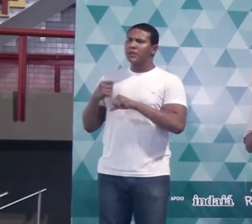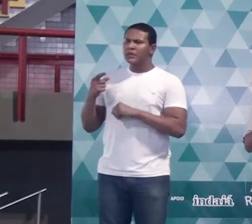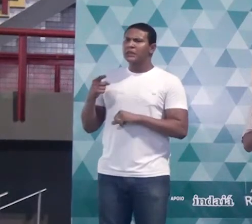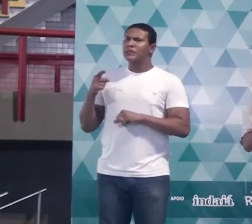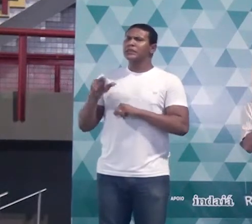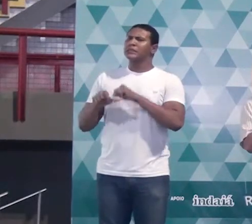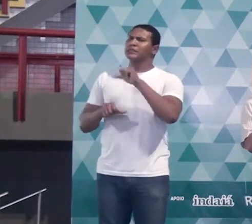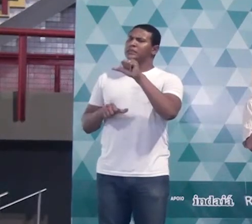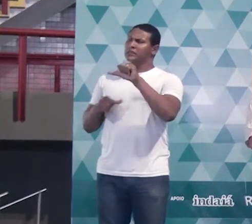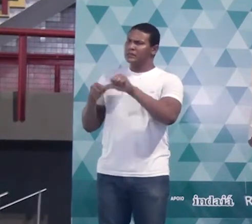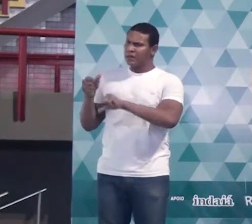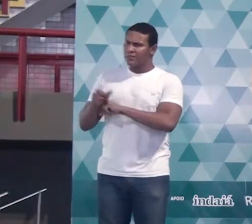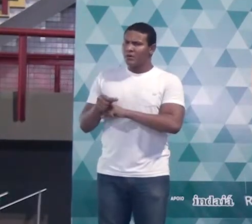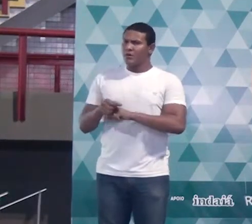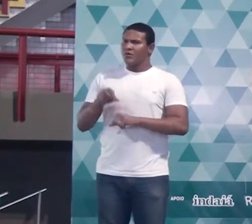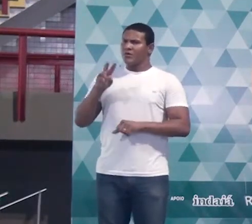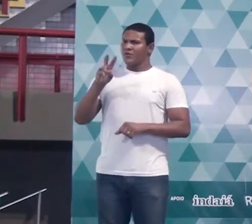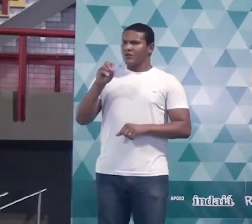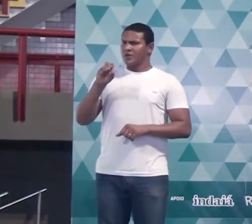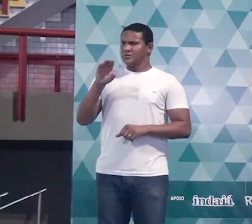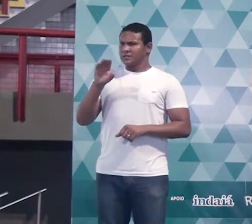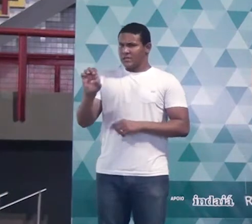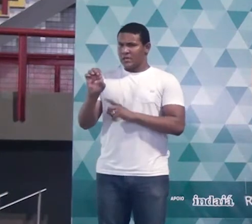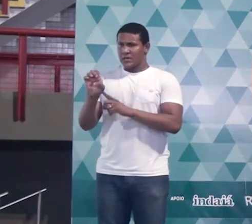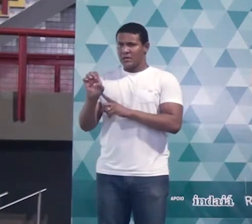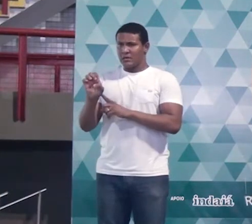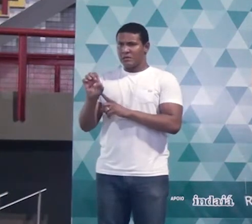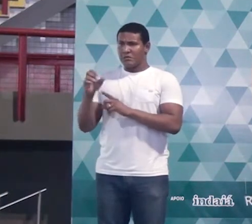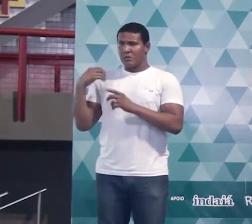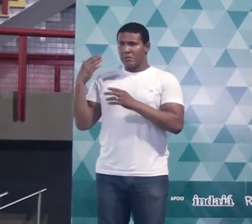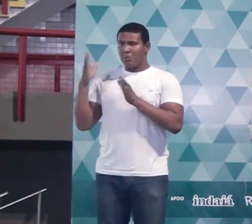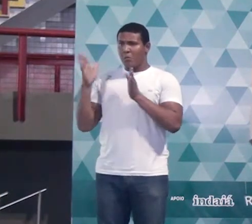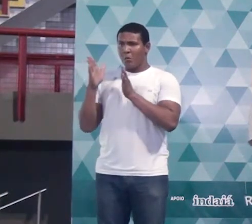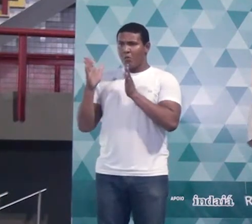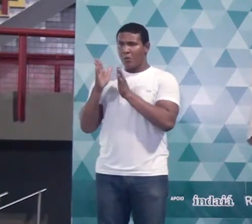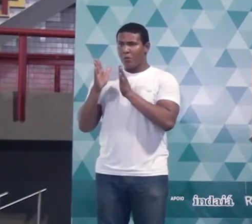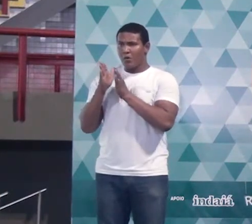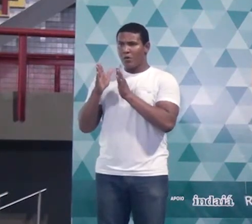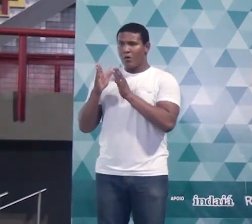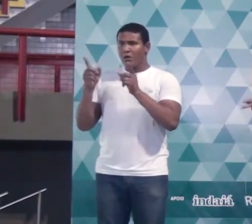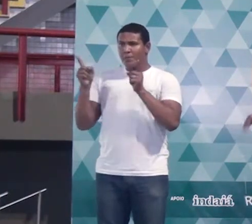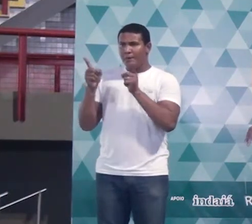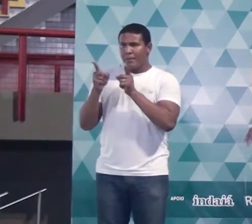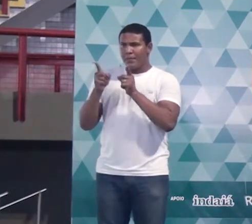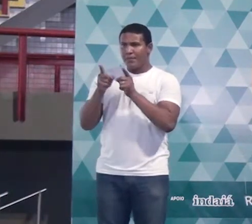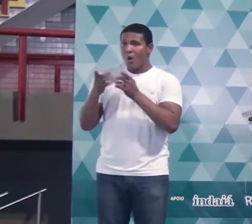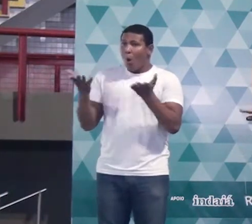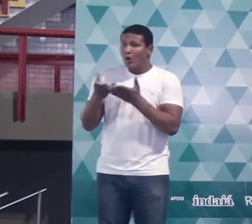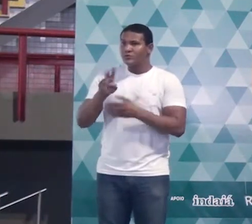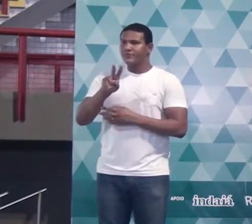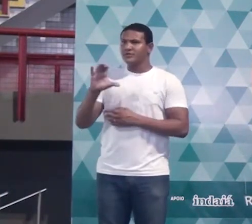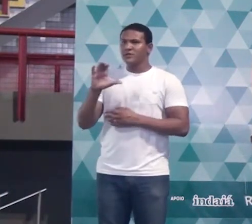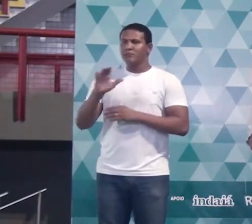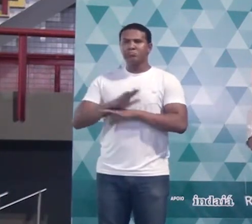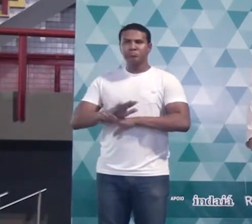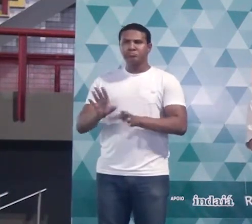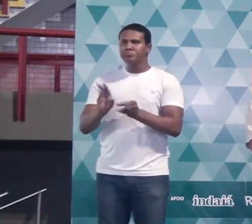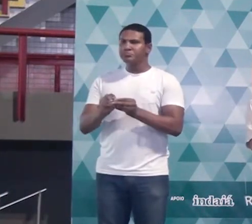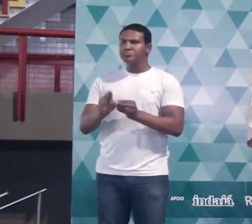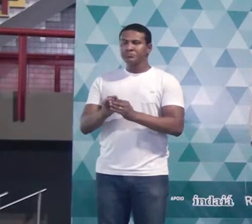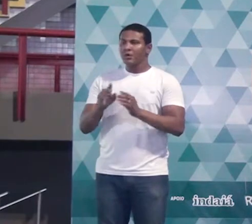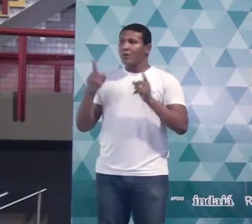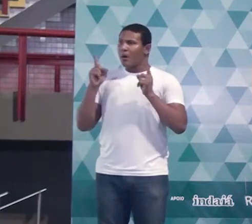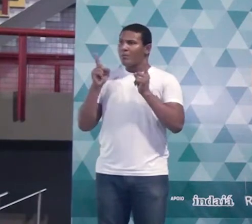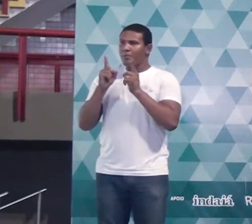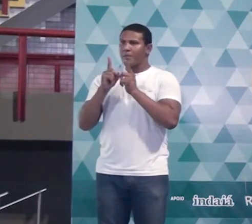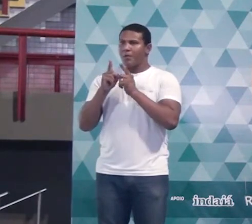mercê, depois passou para você, depois passou para C, VC, agora não precisa botar mais, bota um